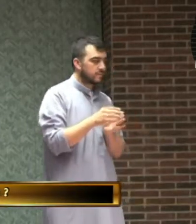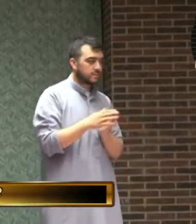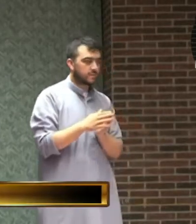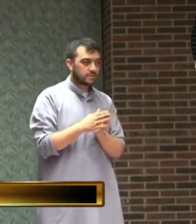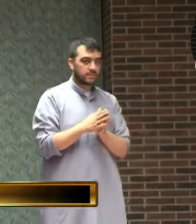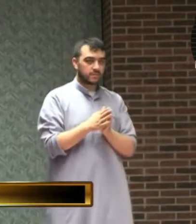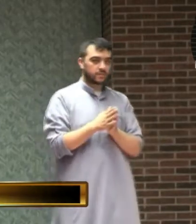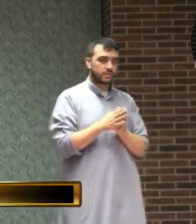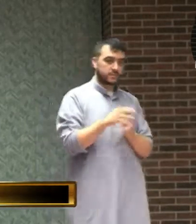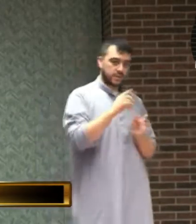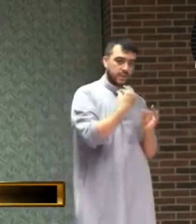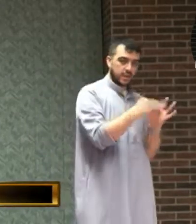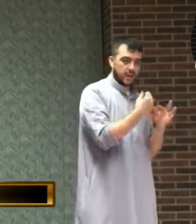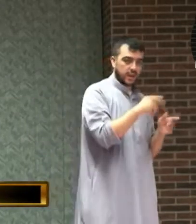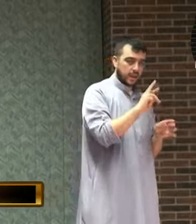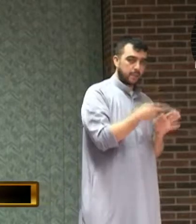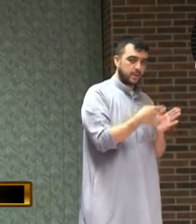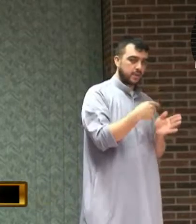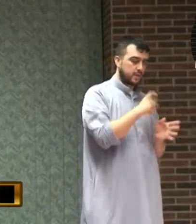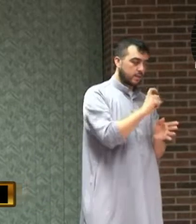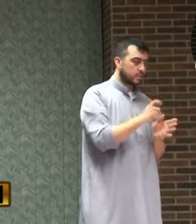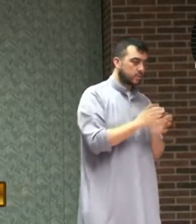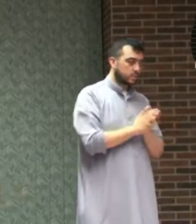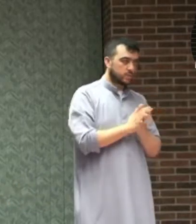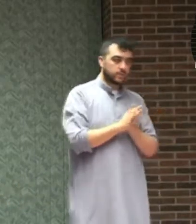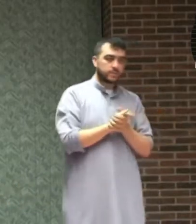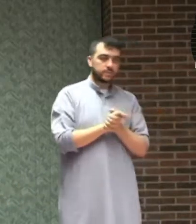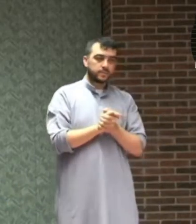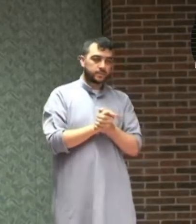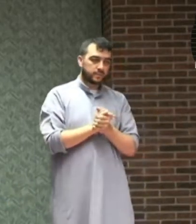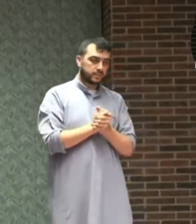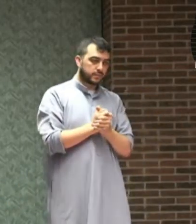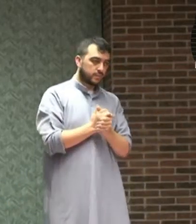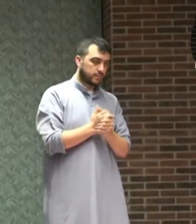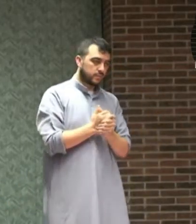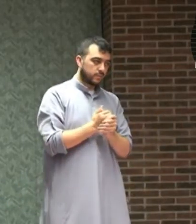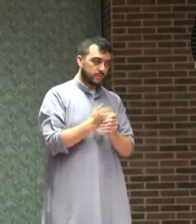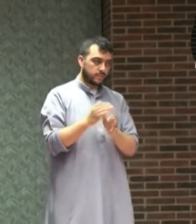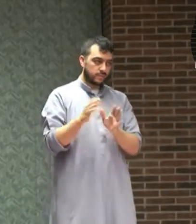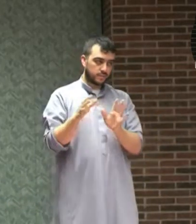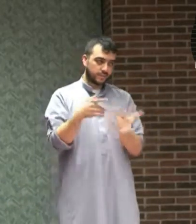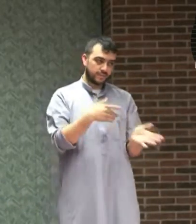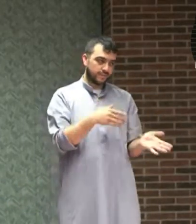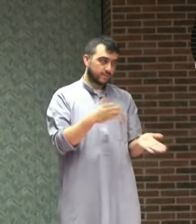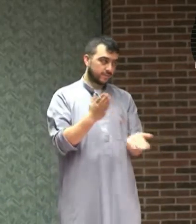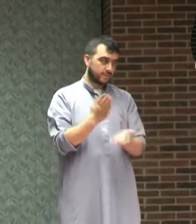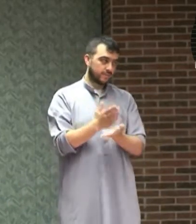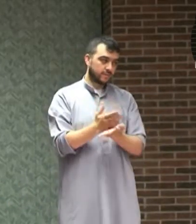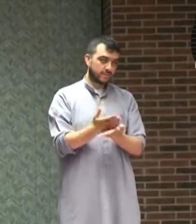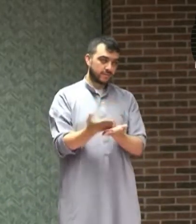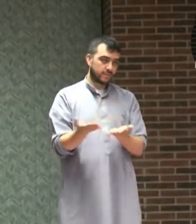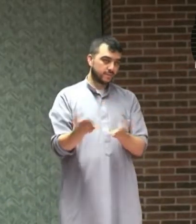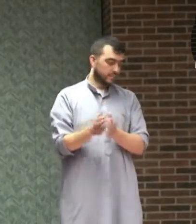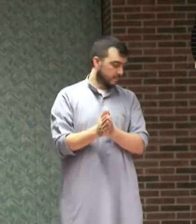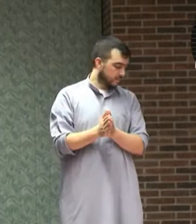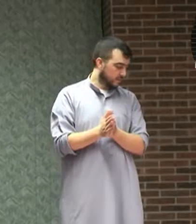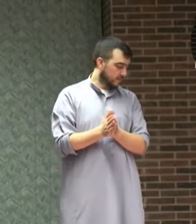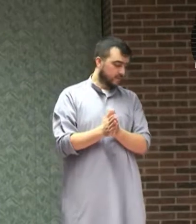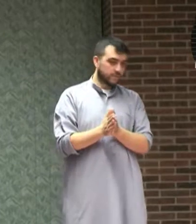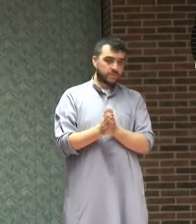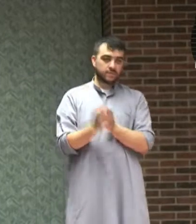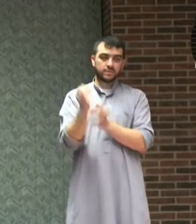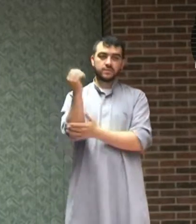Tout d'abord, on implore Allah subhanahu wa ta'ala pour qu'il puisse faire en sorte que nos